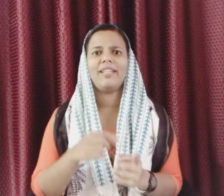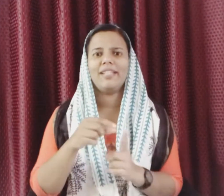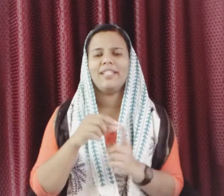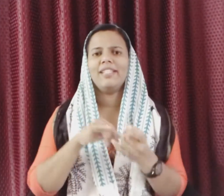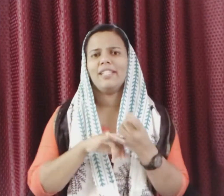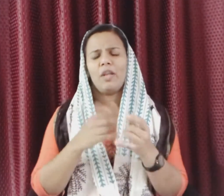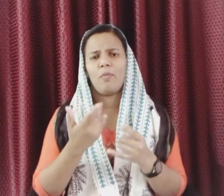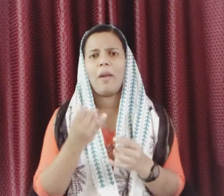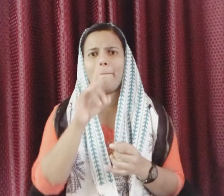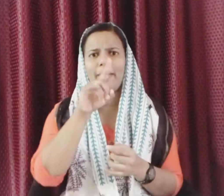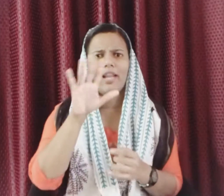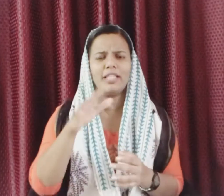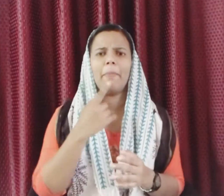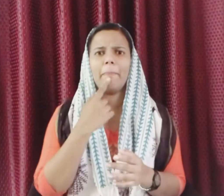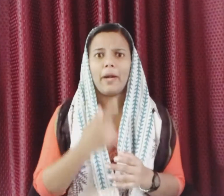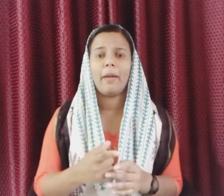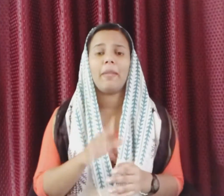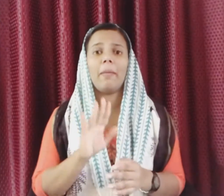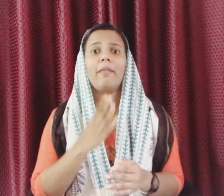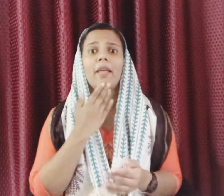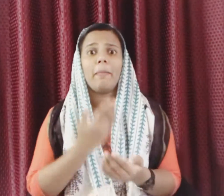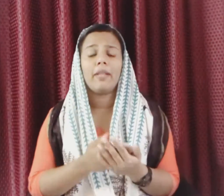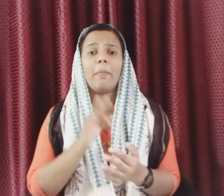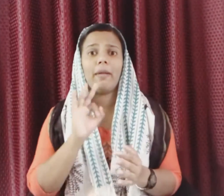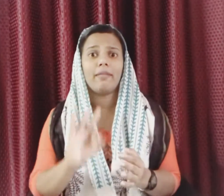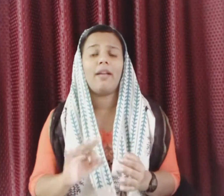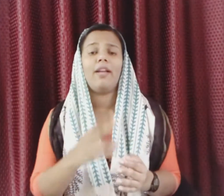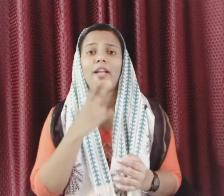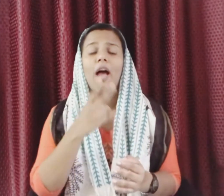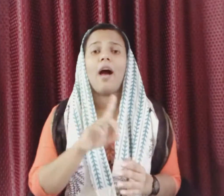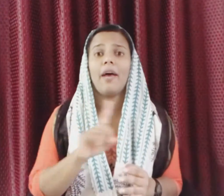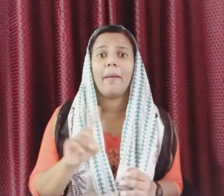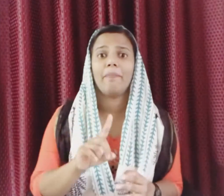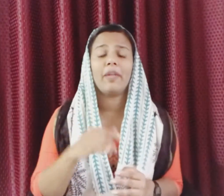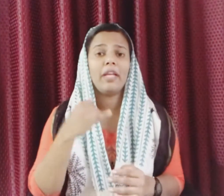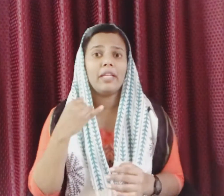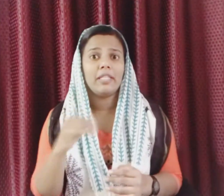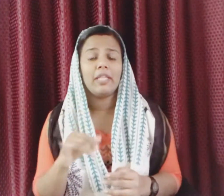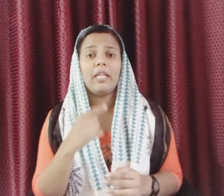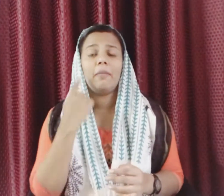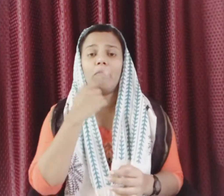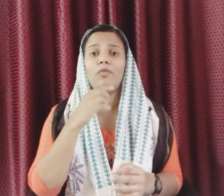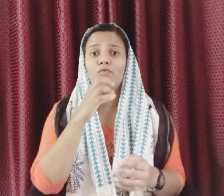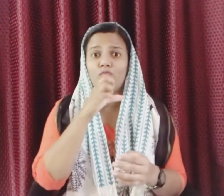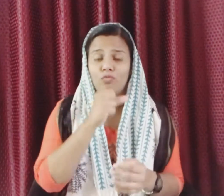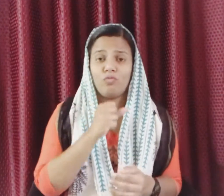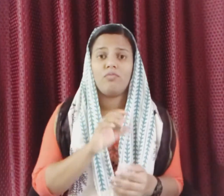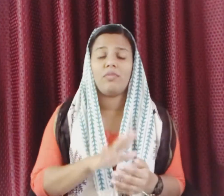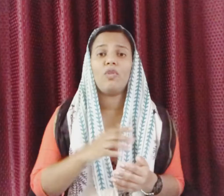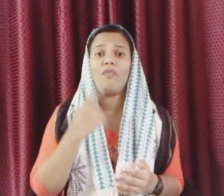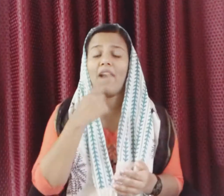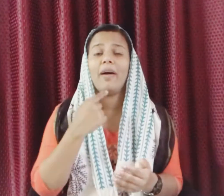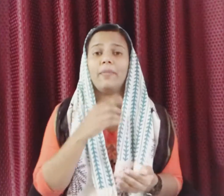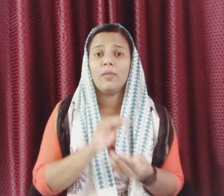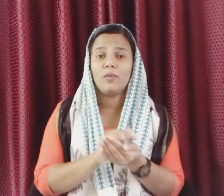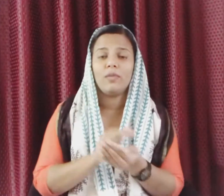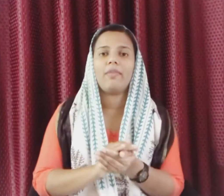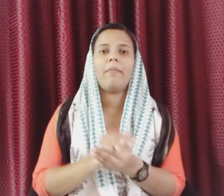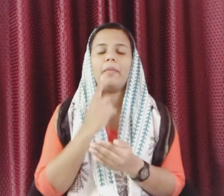34:12-13 ഇത് പറയുന്നുണ്ട്, ജീവനെ ആഗ്രഹിക്കുകയും നന്മ കാണേണ്ടതിന് ദീർഘായി ശിക്ഷിക്കുകയും ചെയ്യുന്നവനാ ദോഷം ചെയ്യാതെ നിൻ്റെ നാവിനെയും വ്യാജം പറയാതെ നിന്റെ